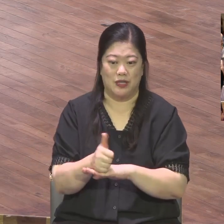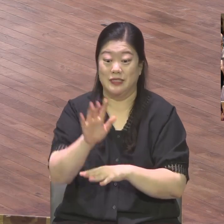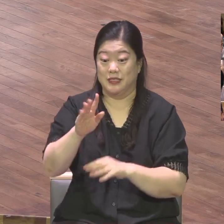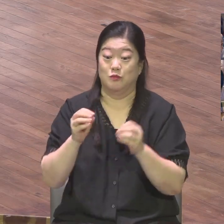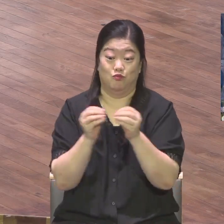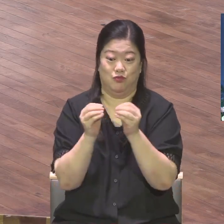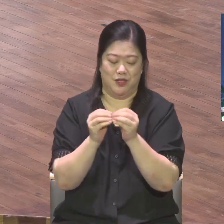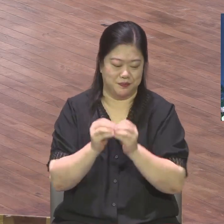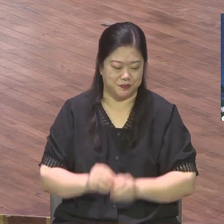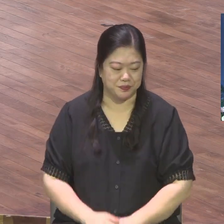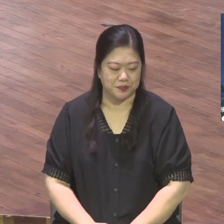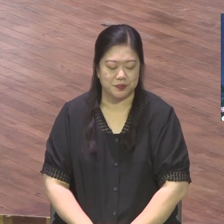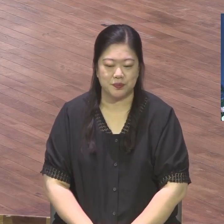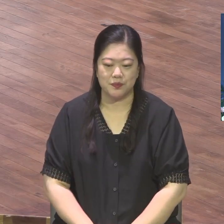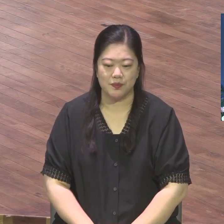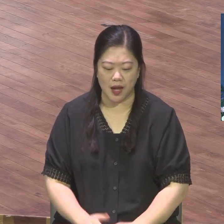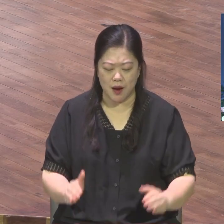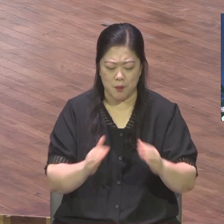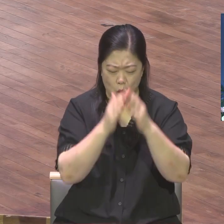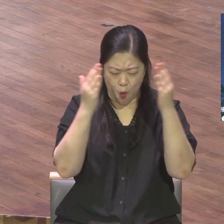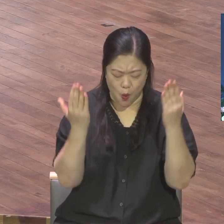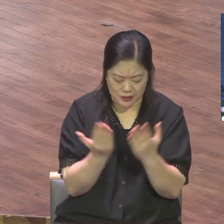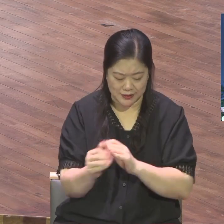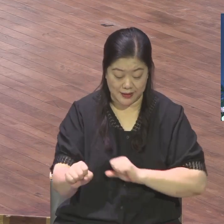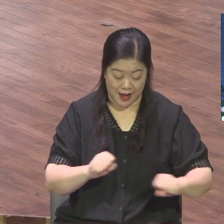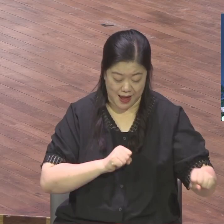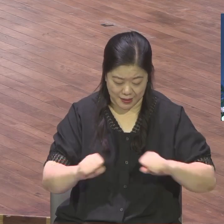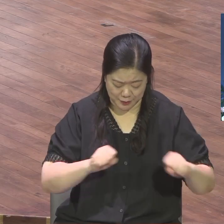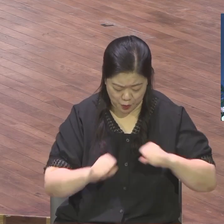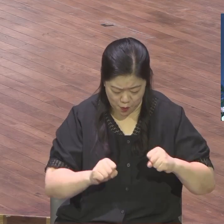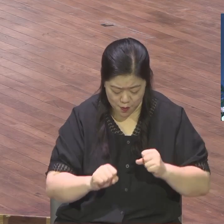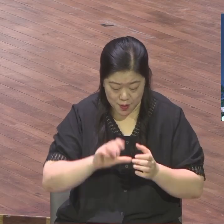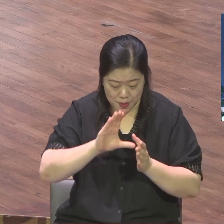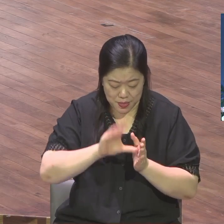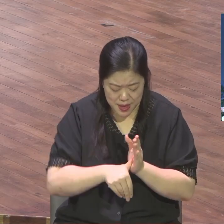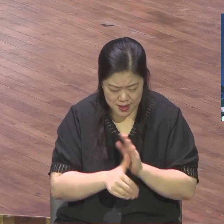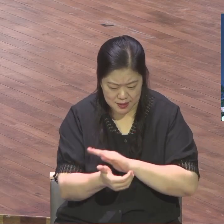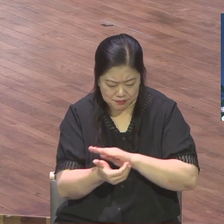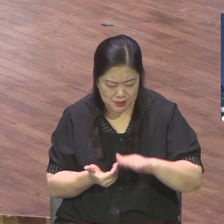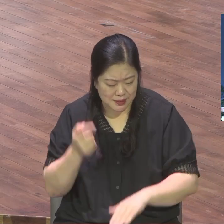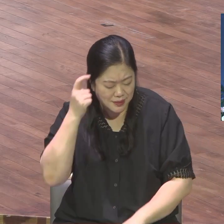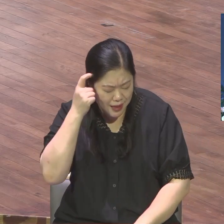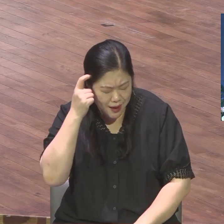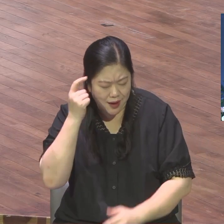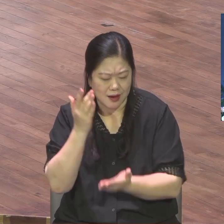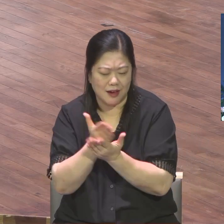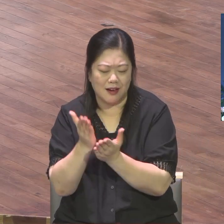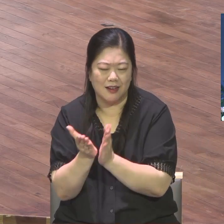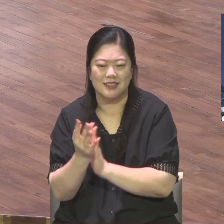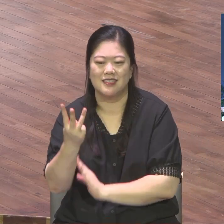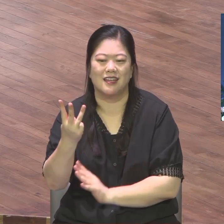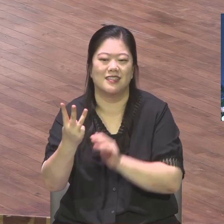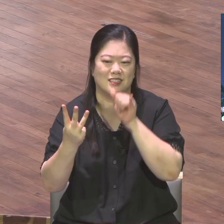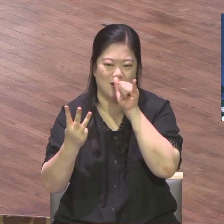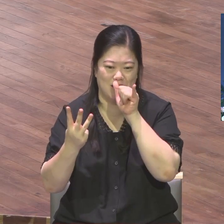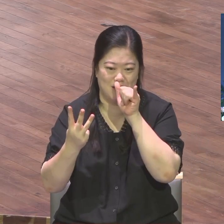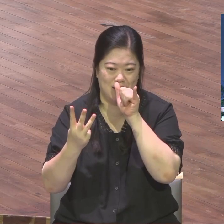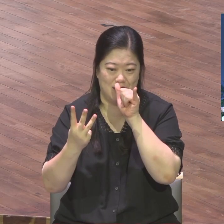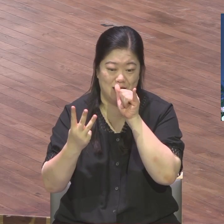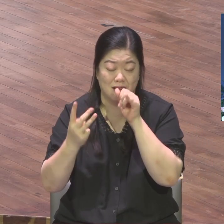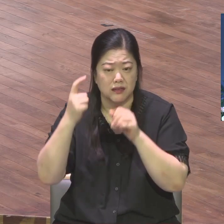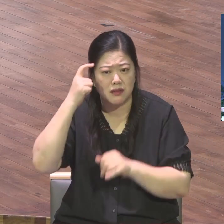있습니다. 모든 행동은 시작할 때 생각 세 가지 한다.